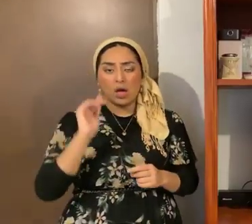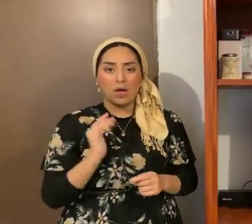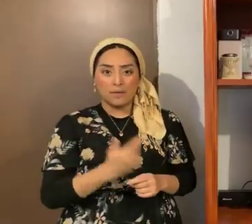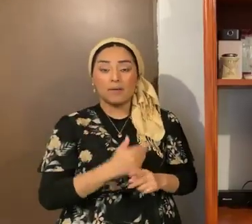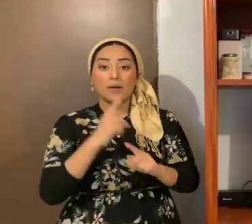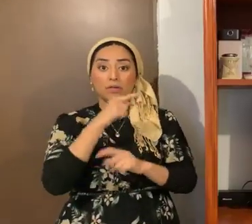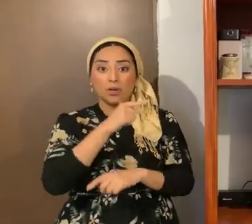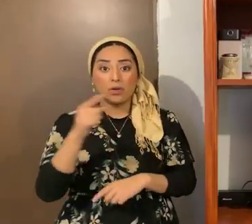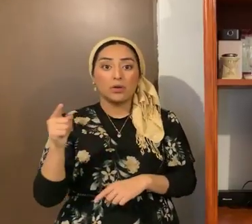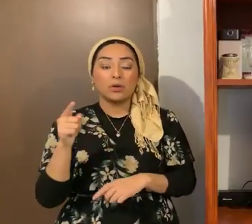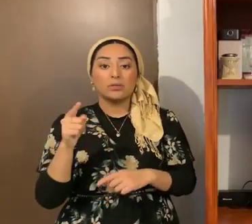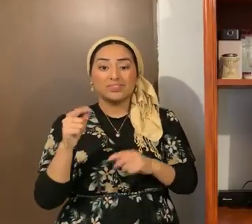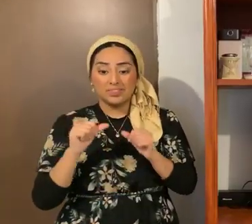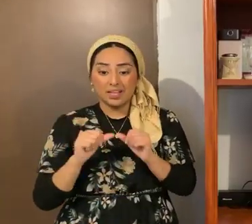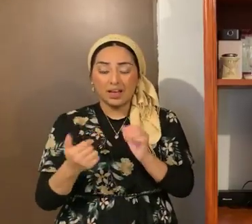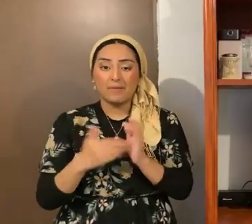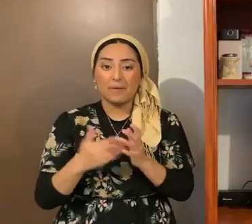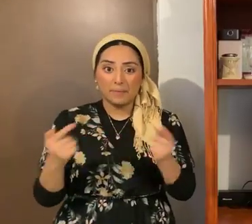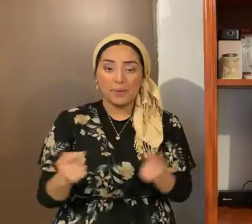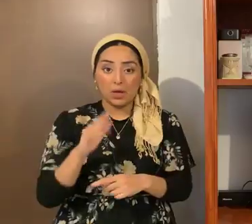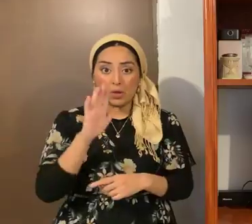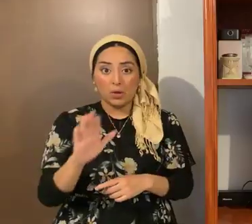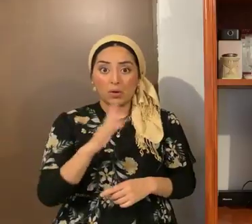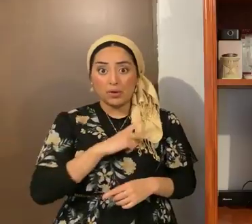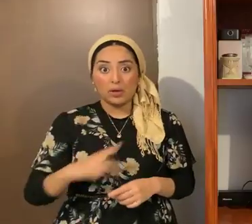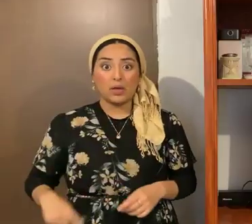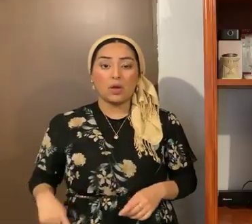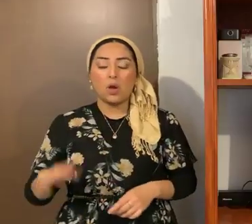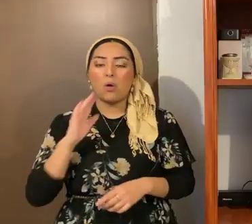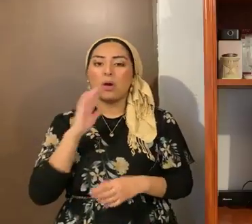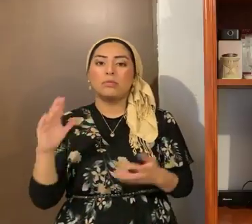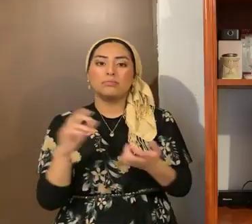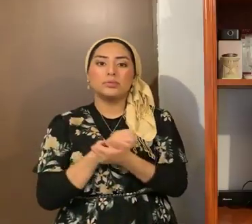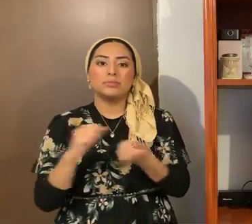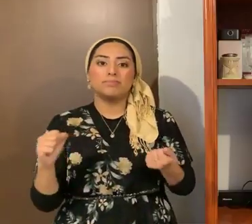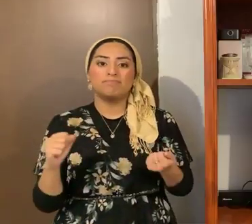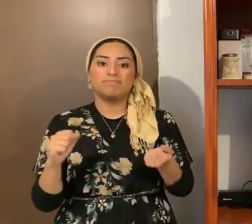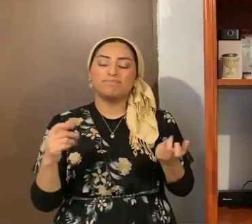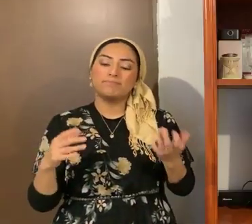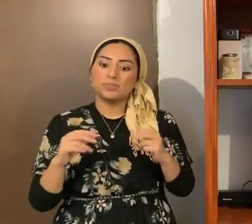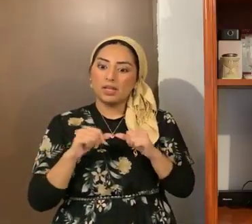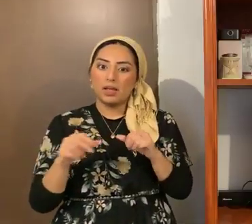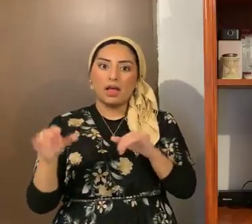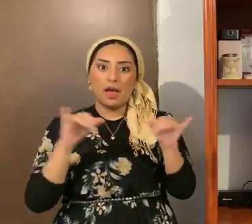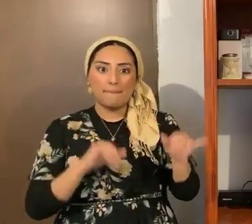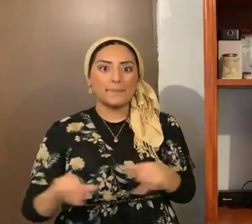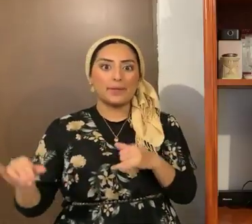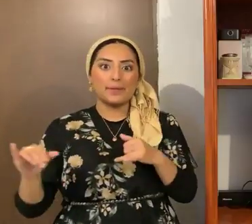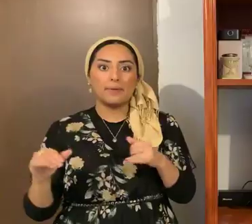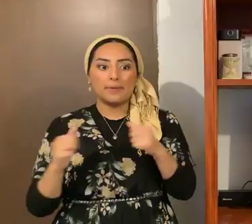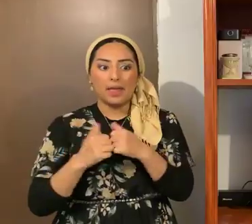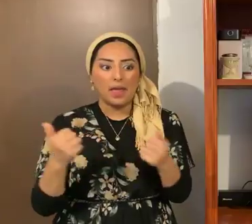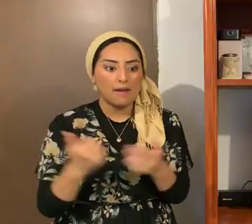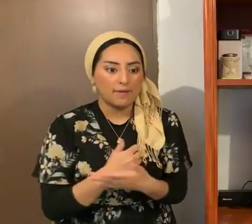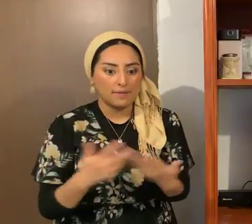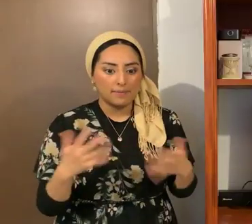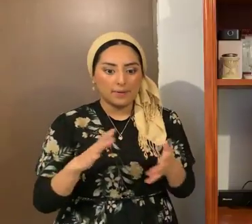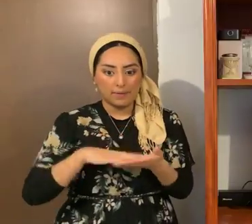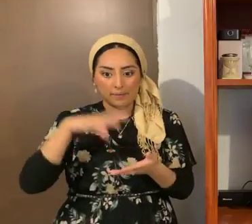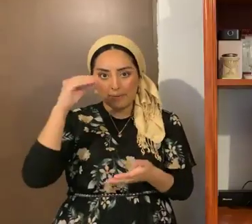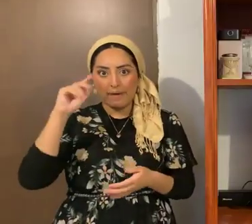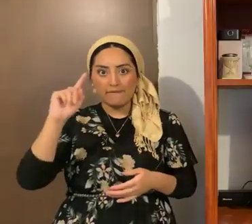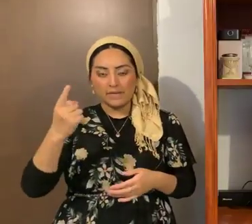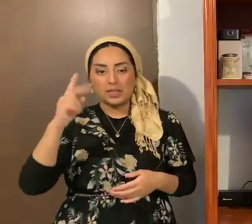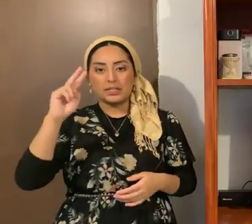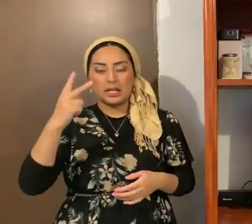Mas si perseveráis en hacer mal, vosotros y vuestro rey pereceréis. Tremendo, y así sucedió. Vemos que así sucedió con todo lo que hemos estudiado de